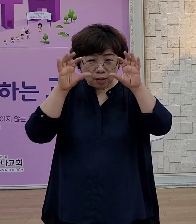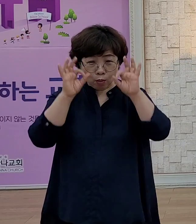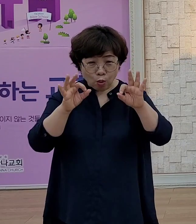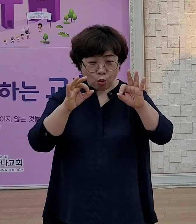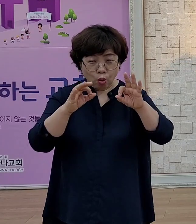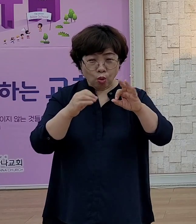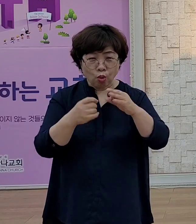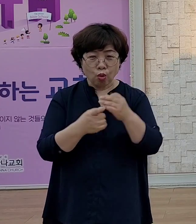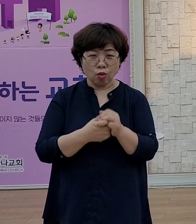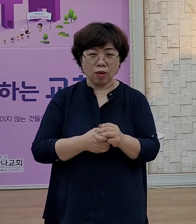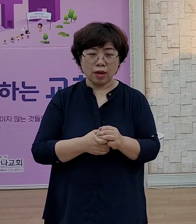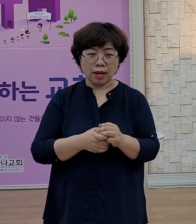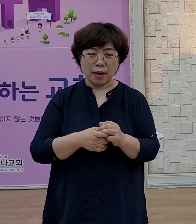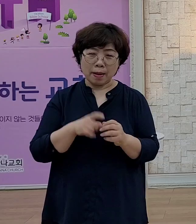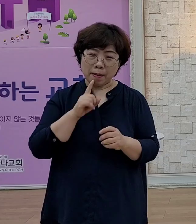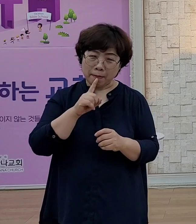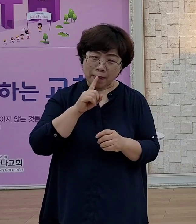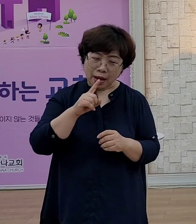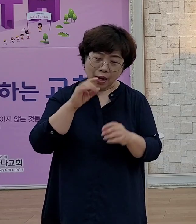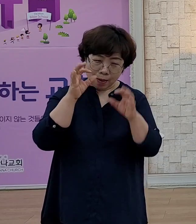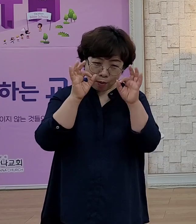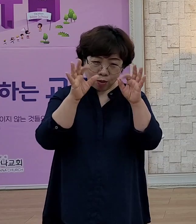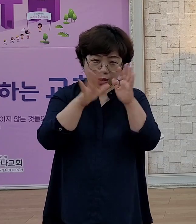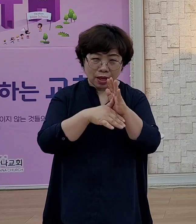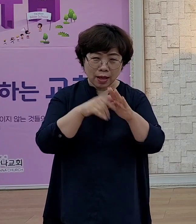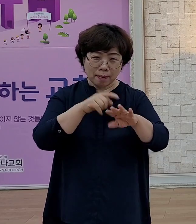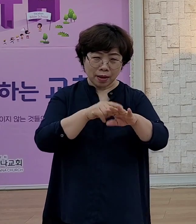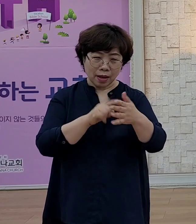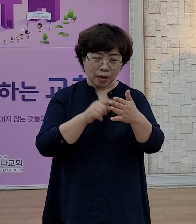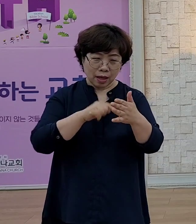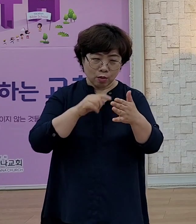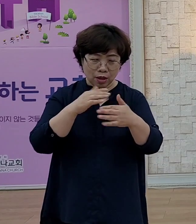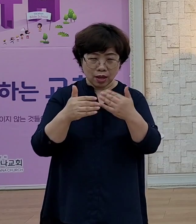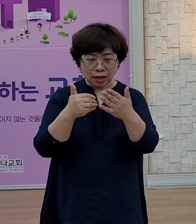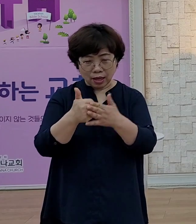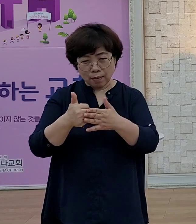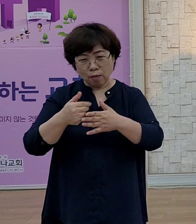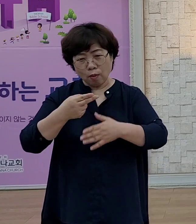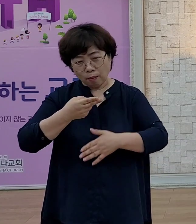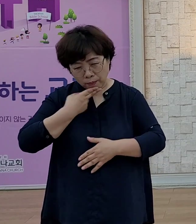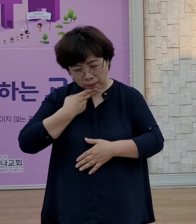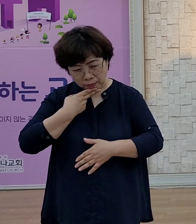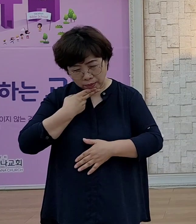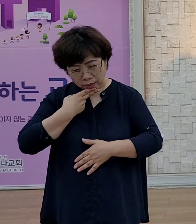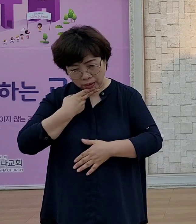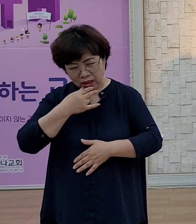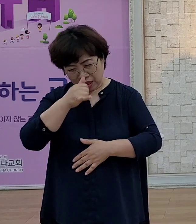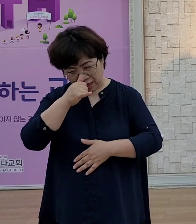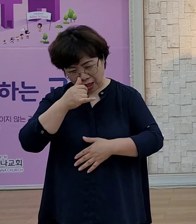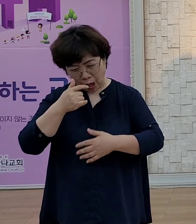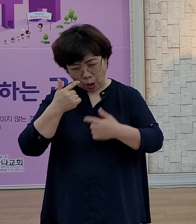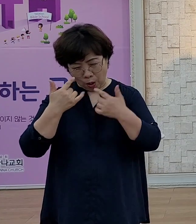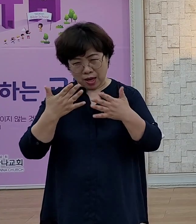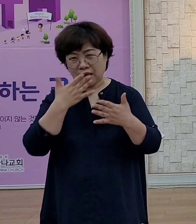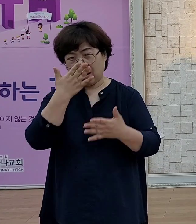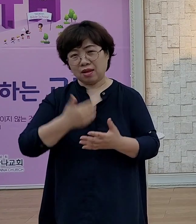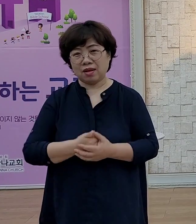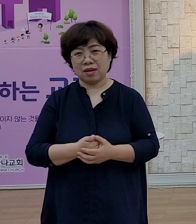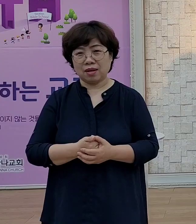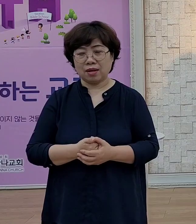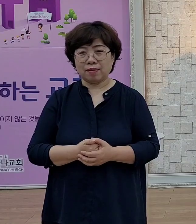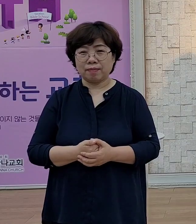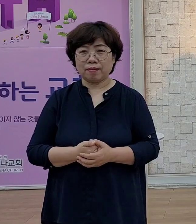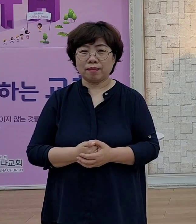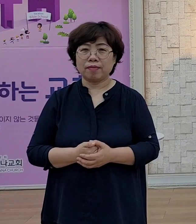보면 마음속에 하나님이 없이 내가 주인된 사람의 특징은 뭐냐면 지위